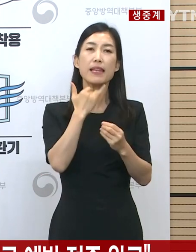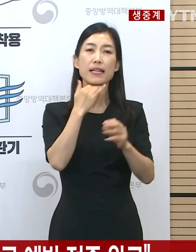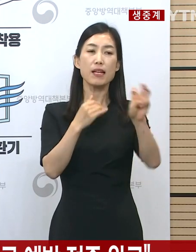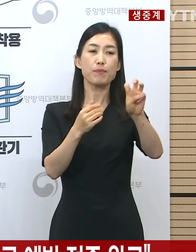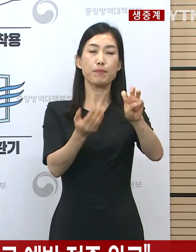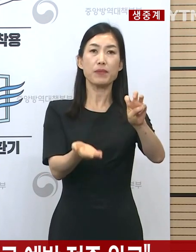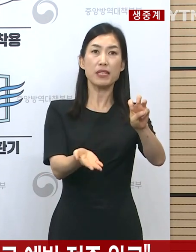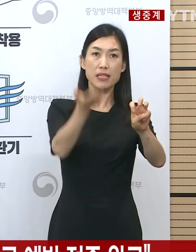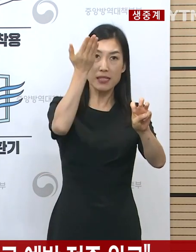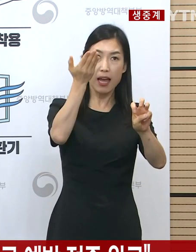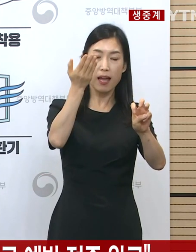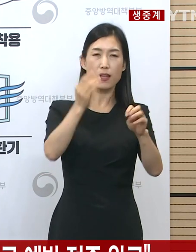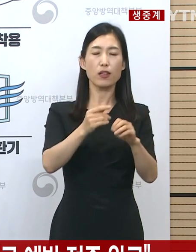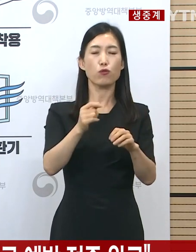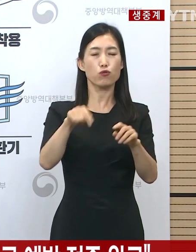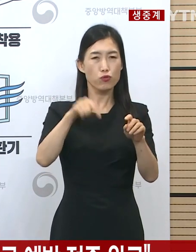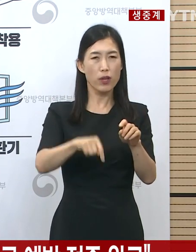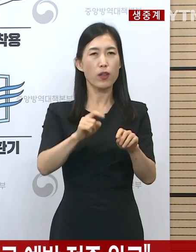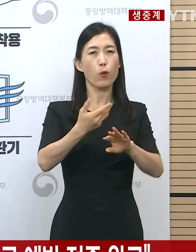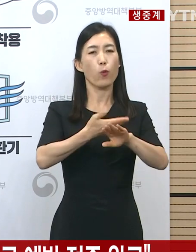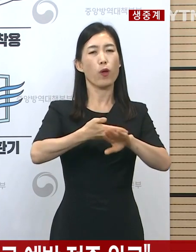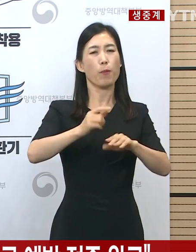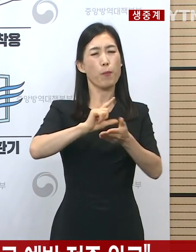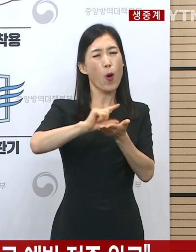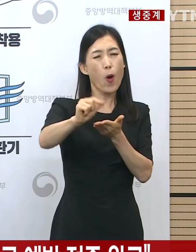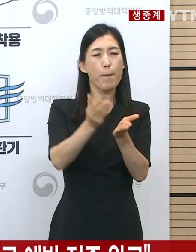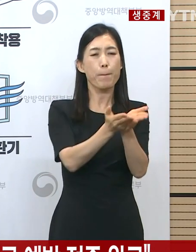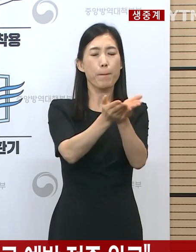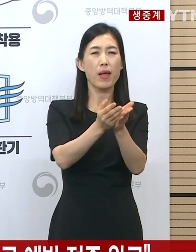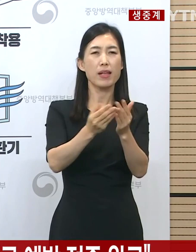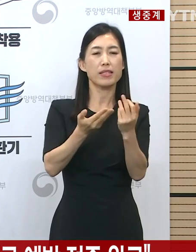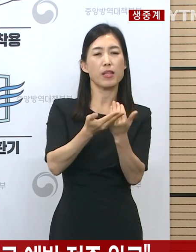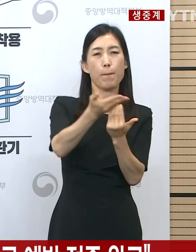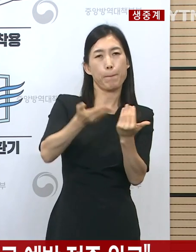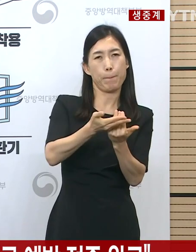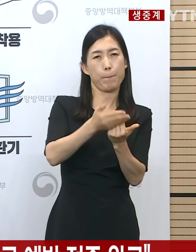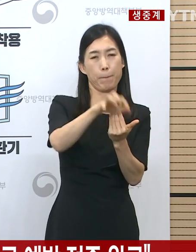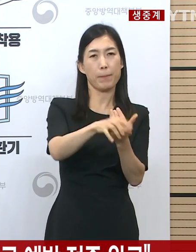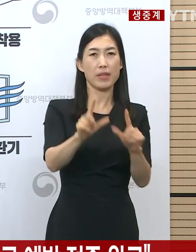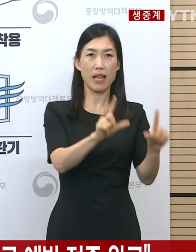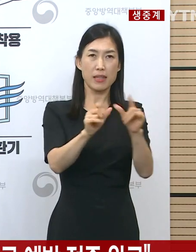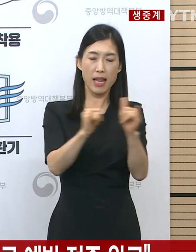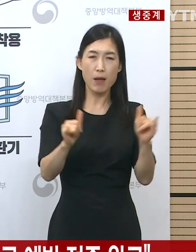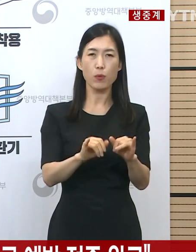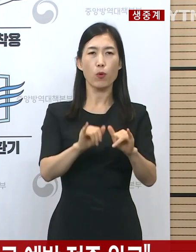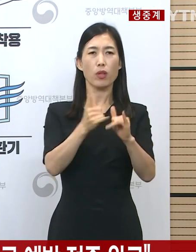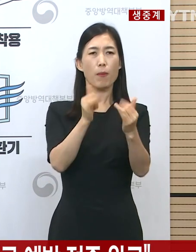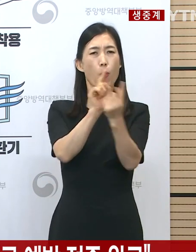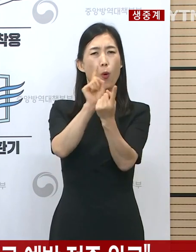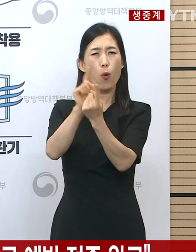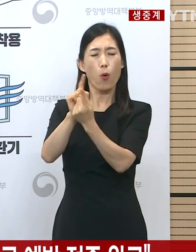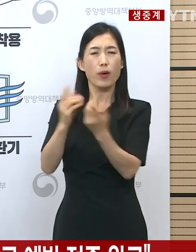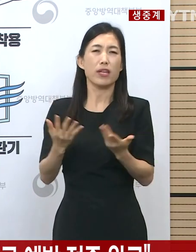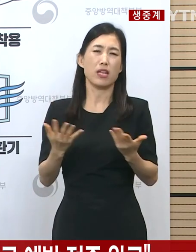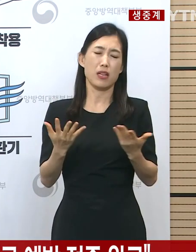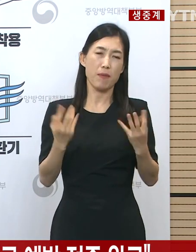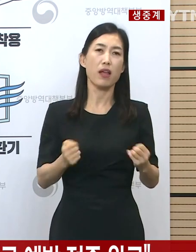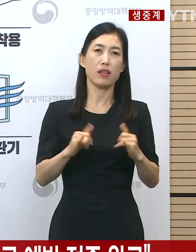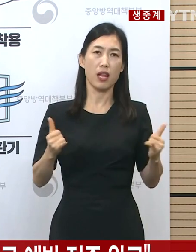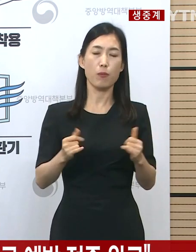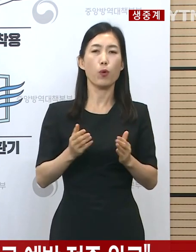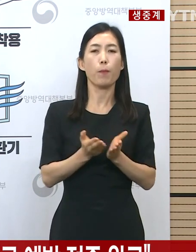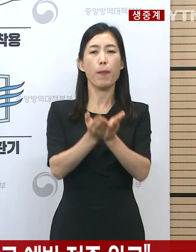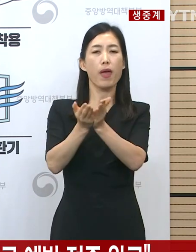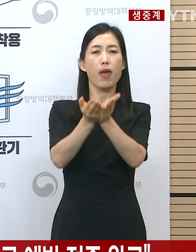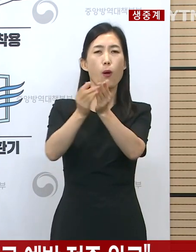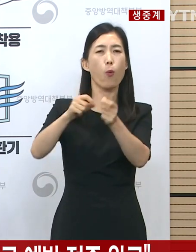중 도소지역 거주자, 해외 출국자, 그리고 대민 접촉이 많은 대상, 그리고 그 밖에 50대 이상의